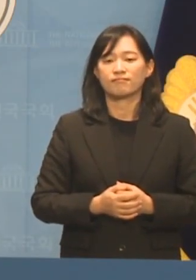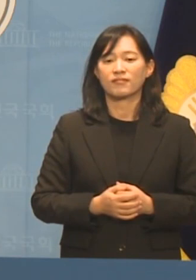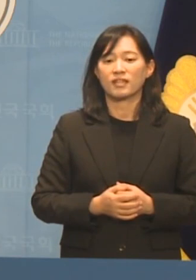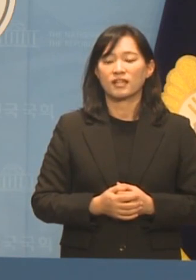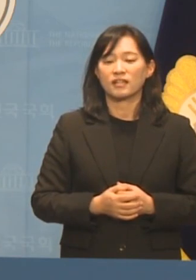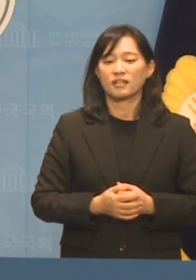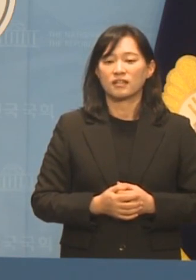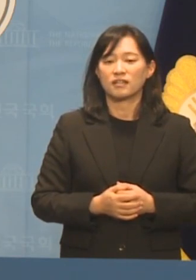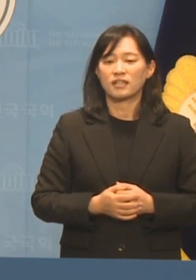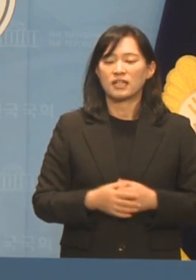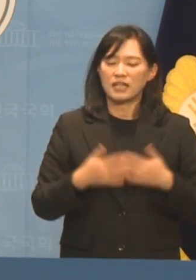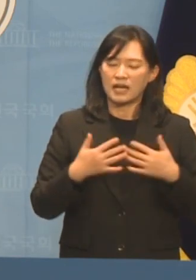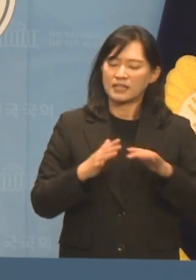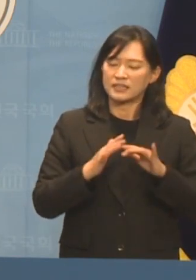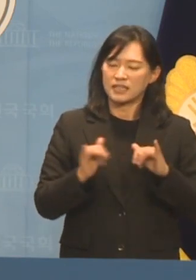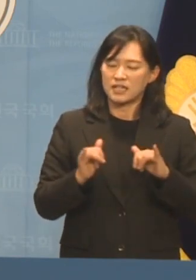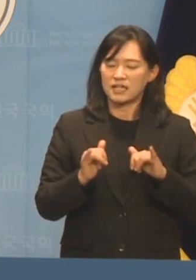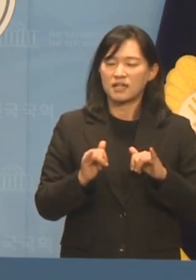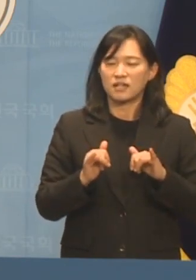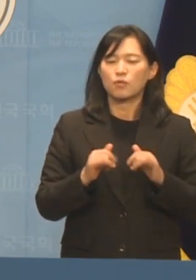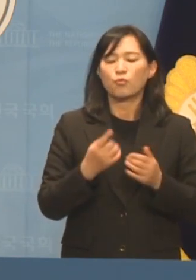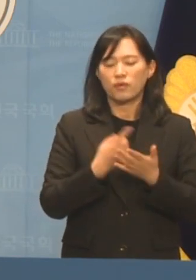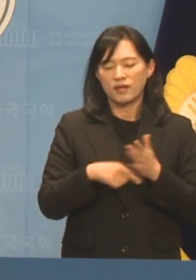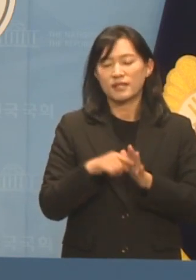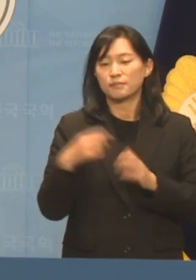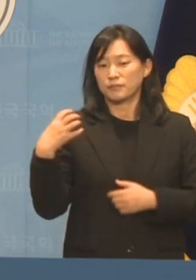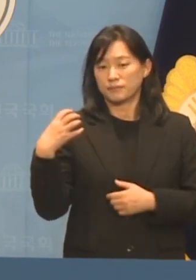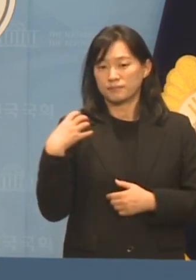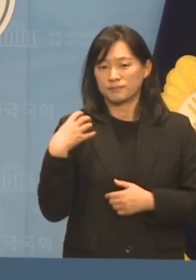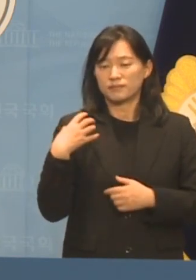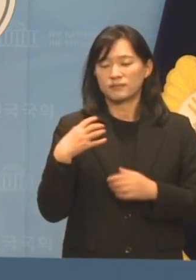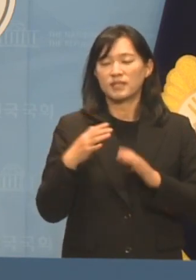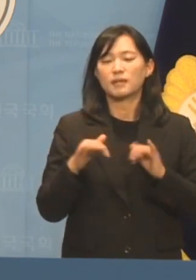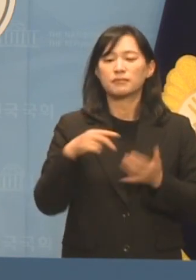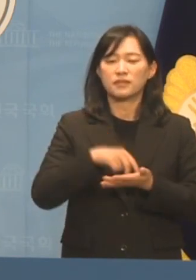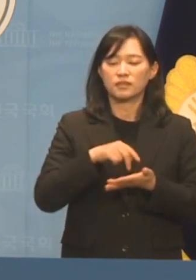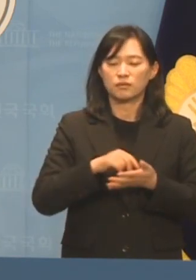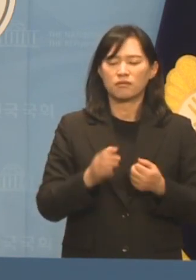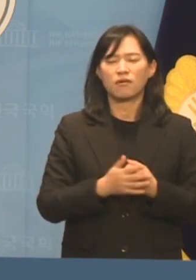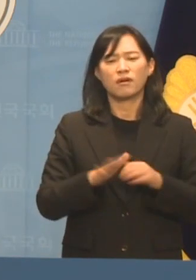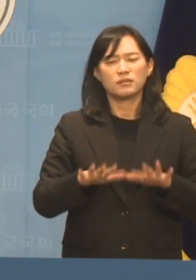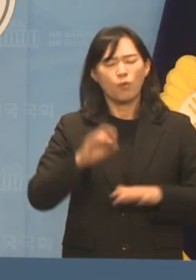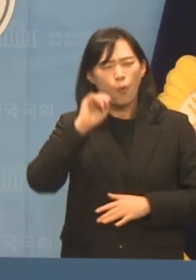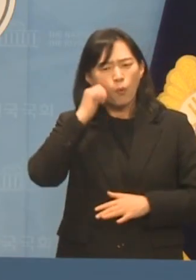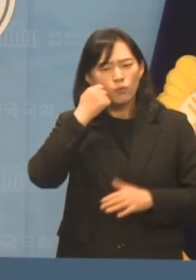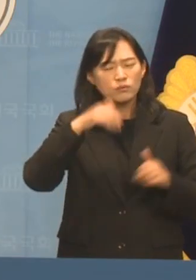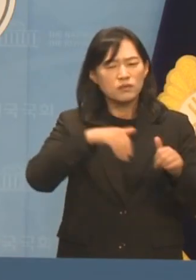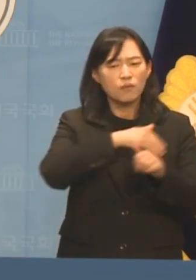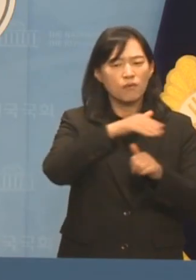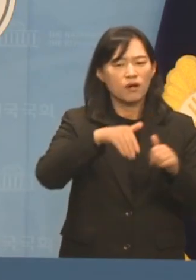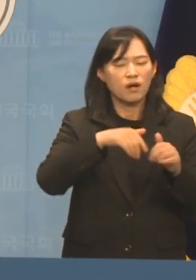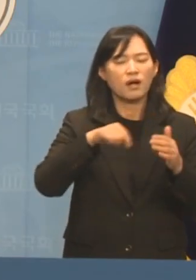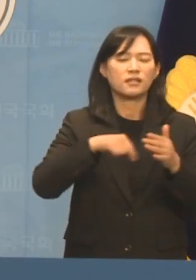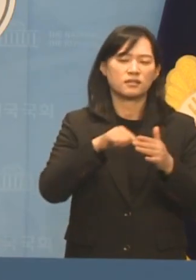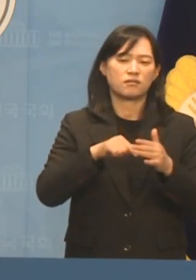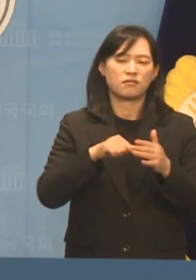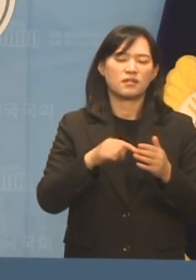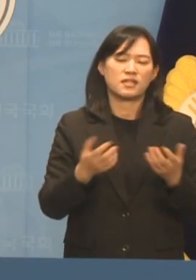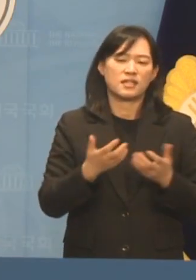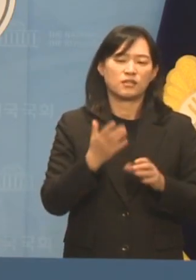제가 을지로위원장으로서 정말 가장 어려운 상황에서 하고 있는 분들을